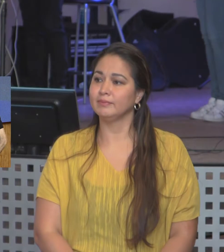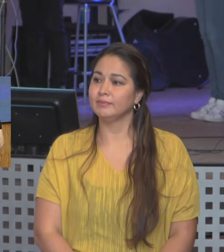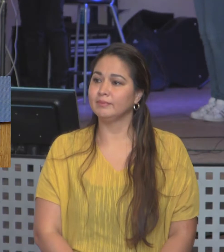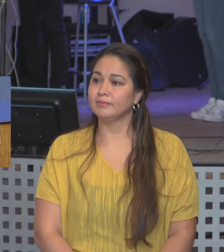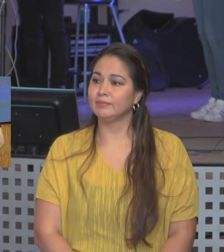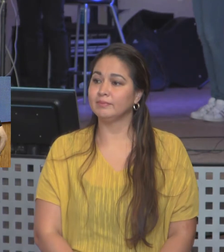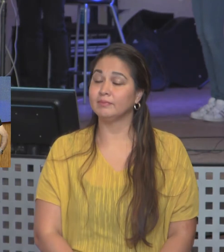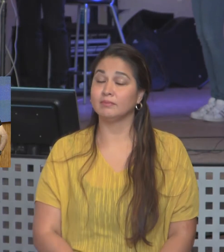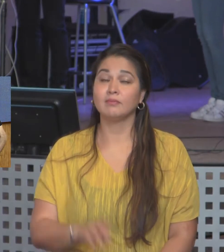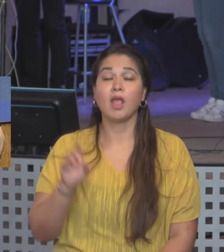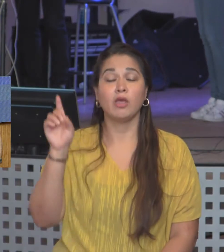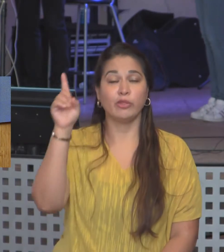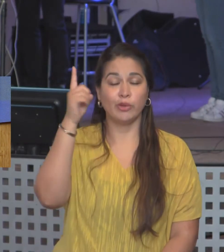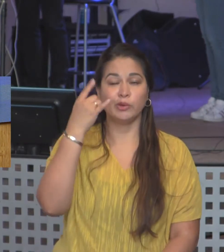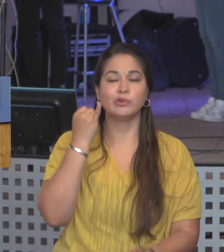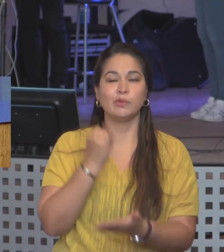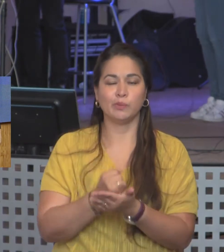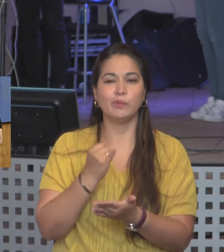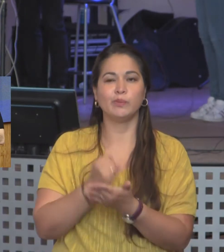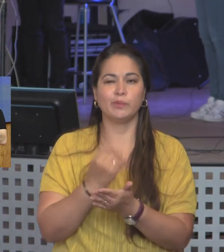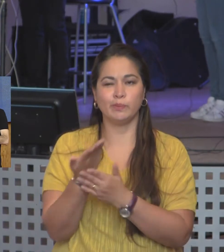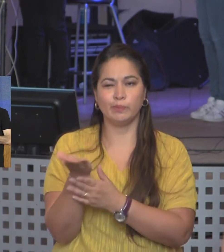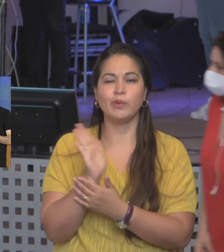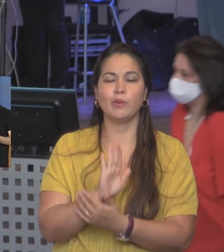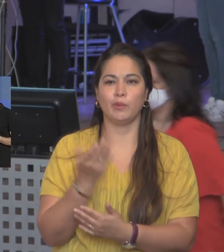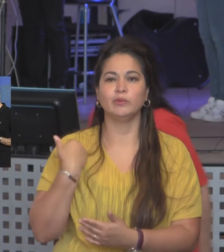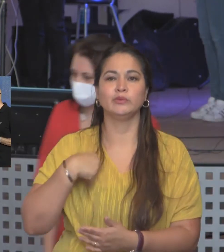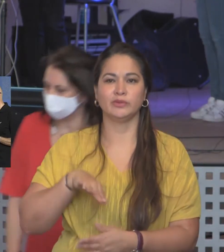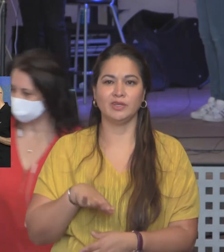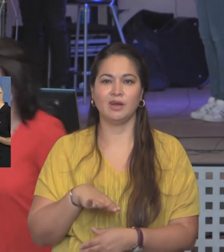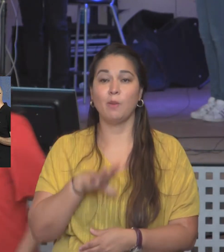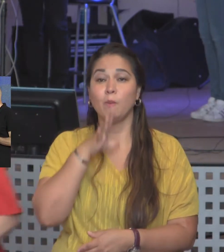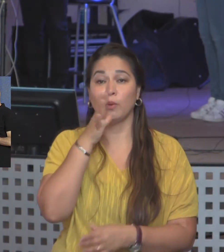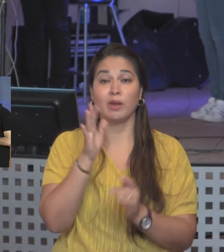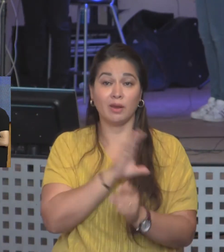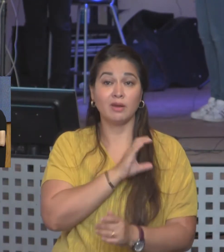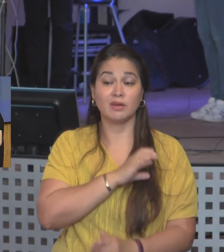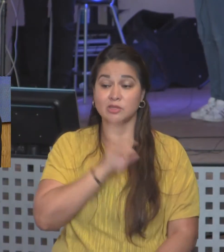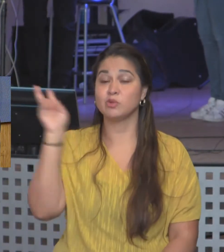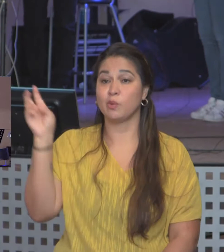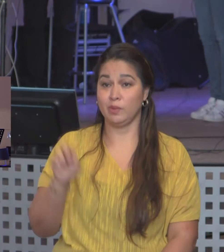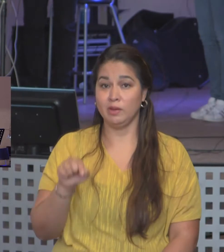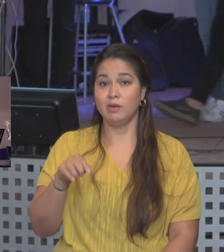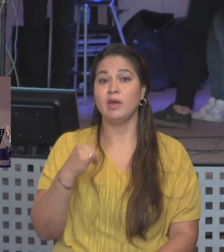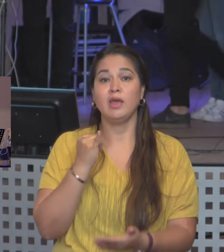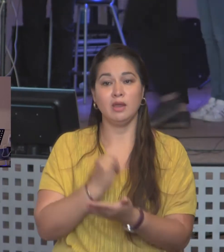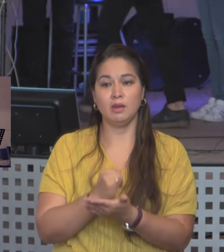lo demostró. Jesucristo lo demostró cuando estuvo aquí.